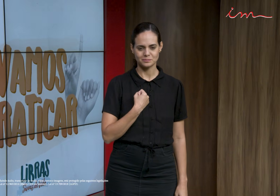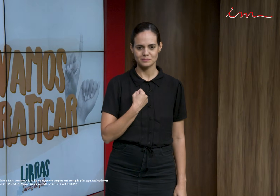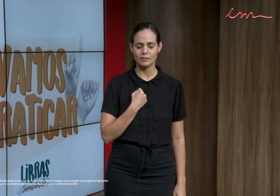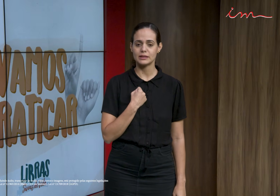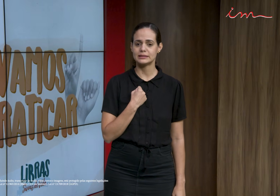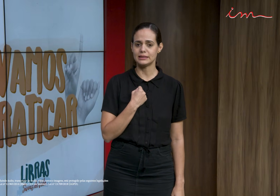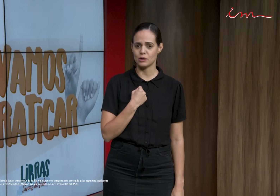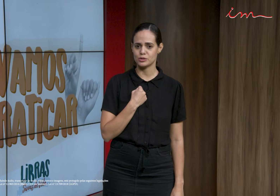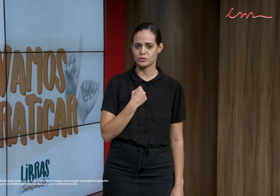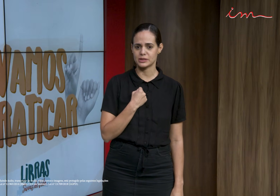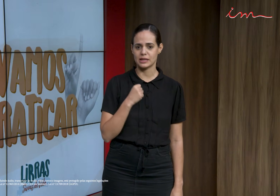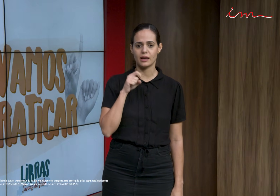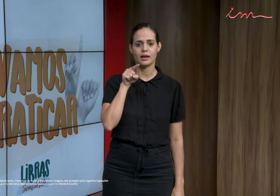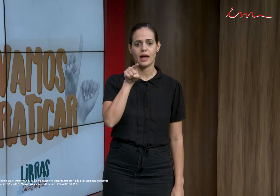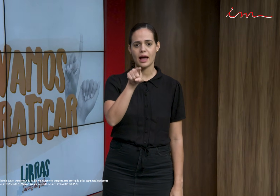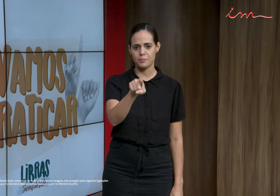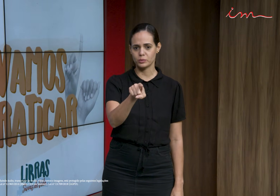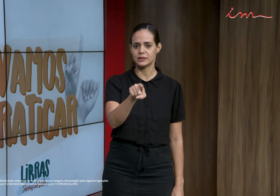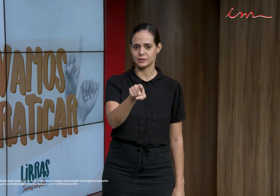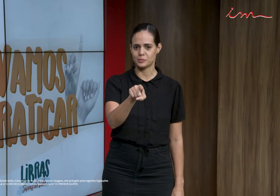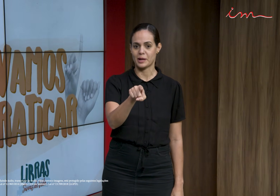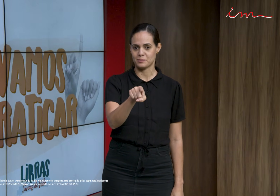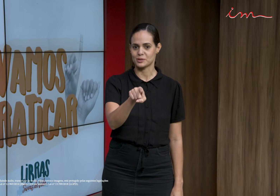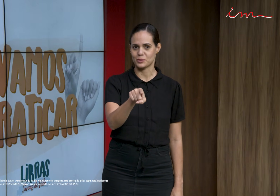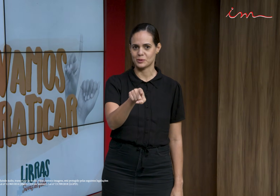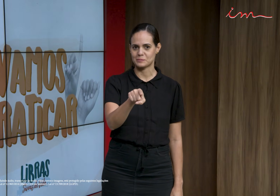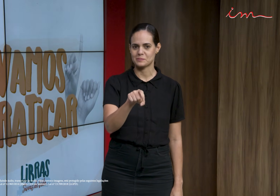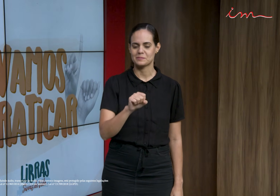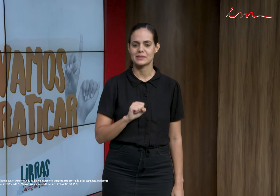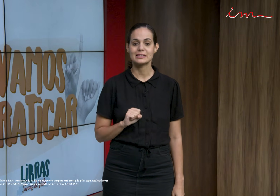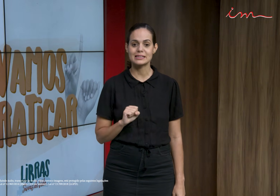Salvação. Sinal de você apontando para a